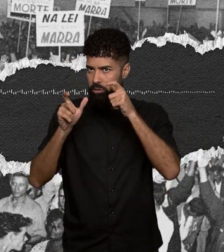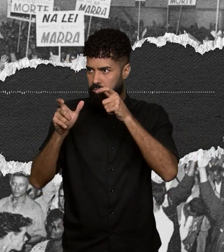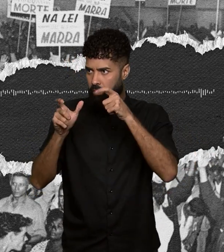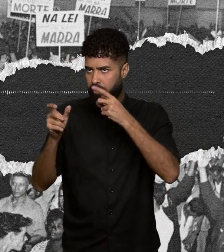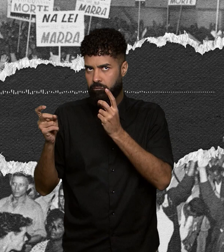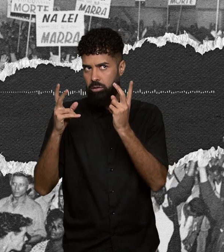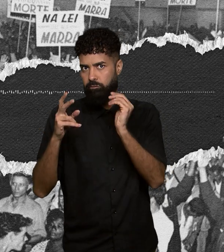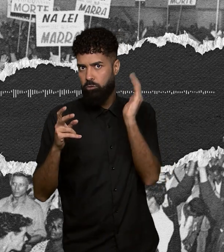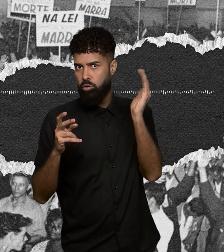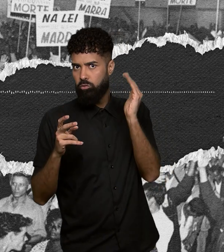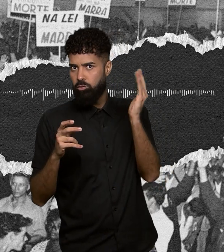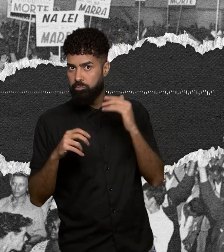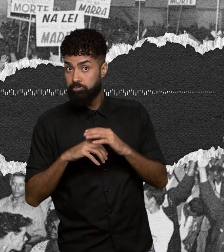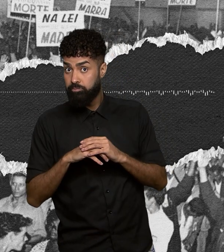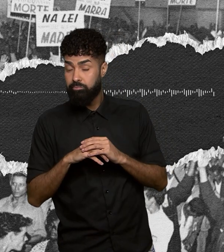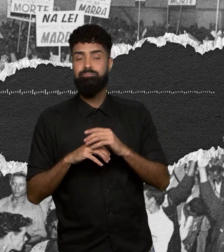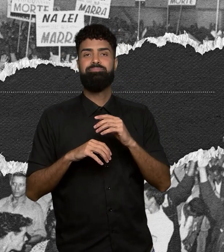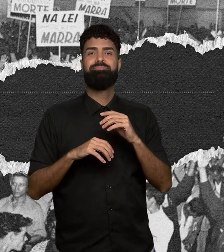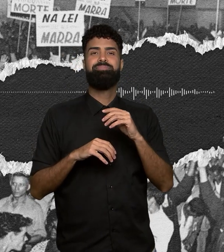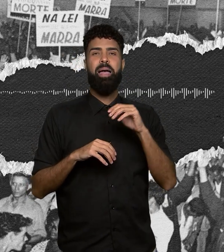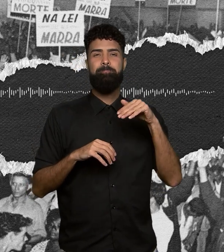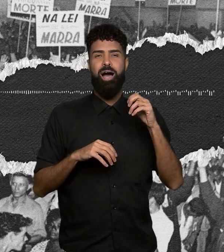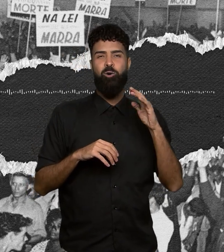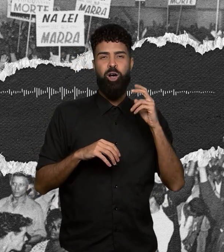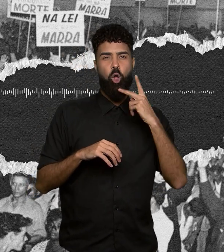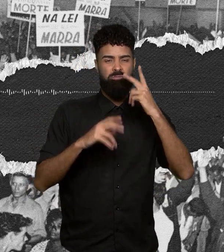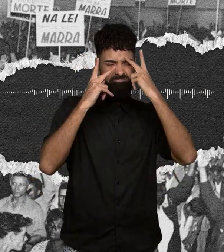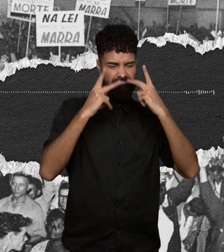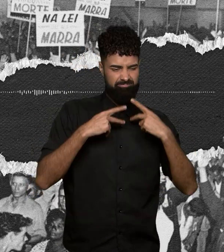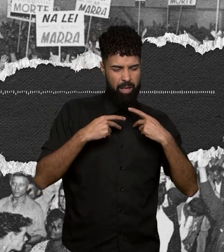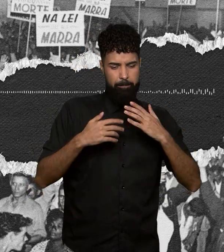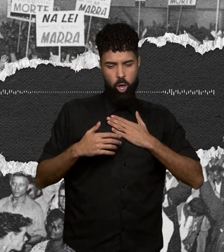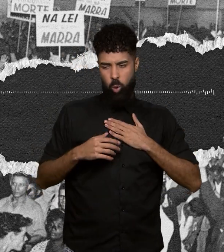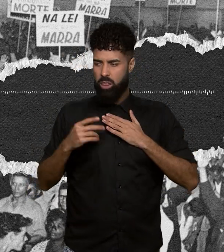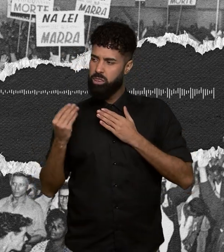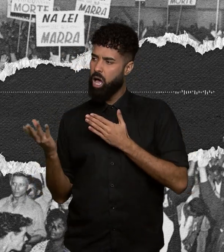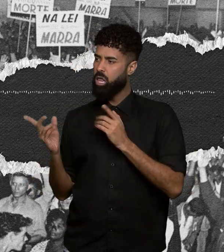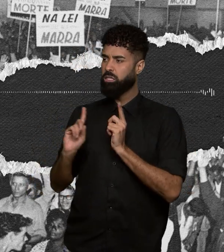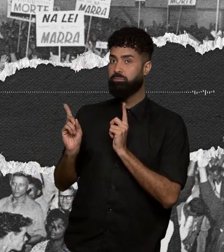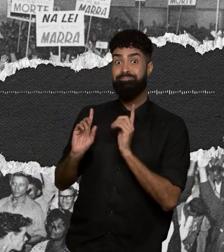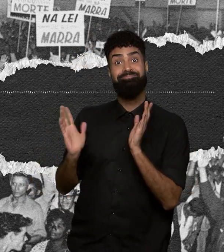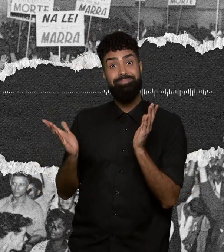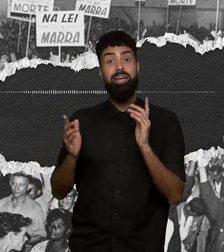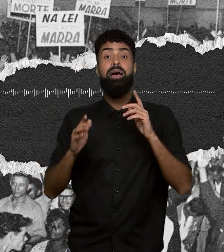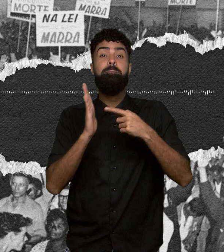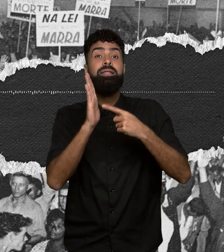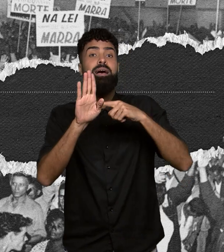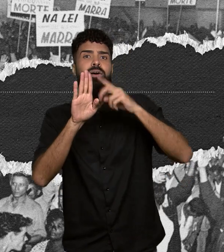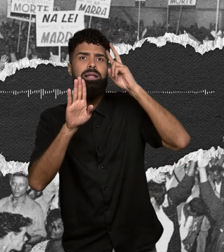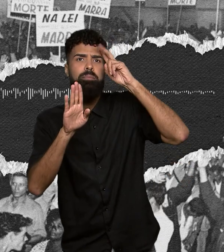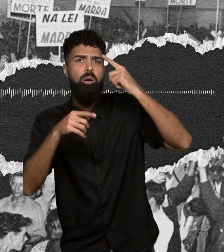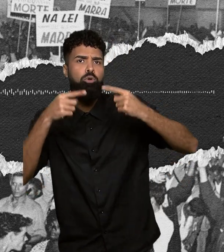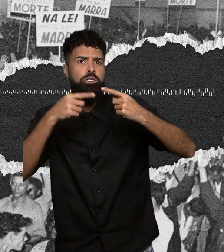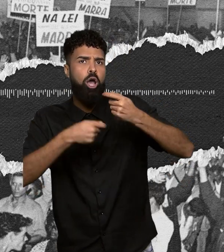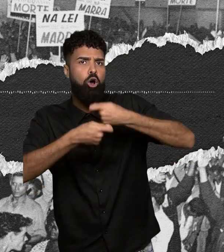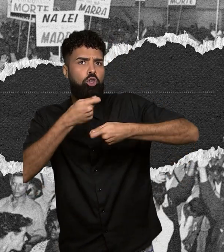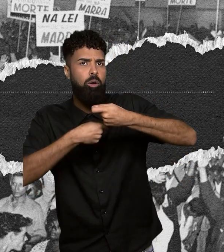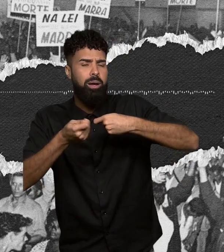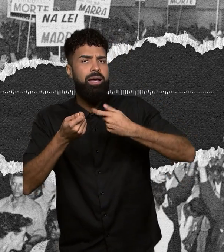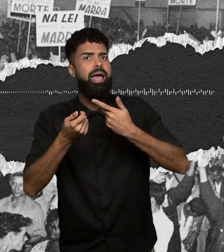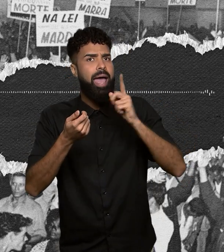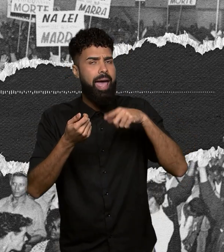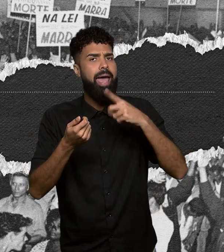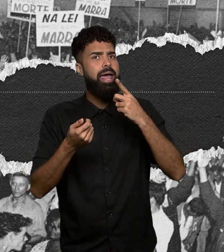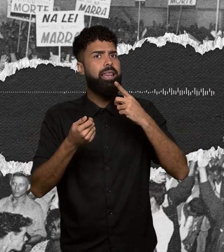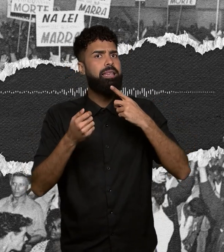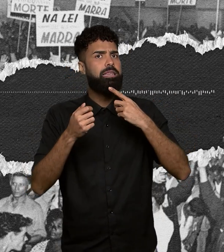aproveitando que o Marco Antônio falou em farim e Pirão tá na hora de lembrar da metáfora que sintetizou a política econômica da ditadura a promessa de um bolo